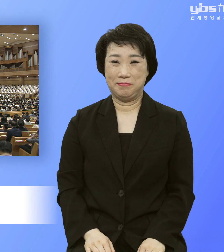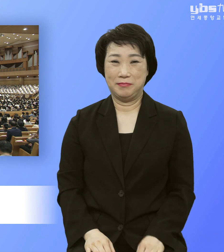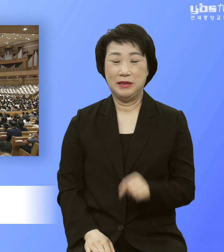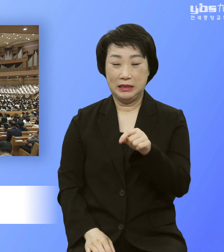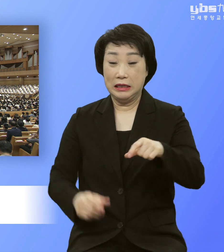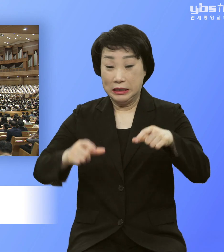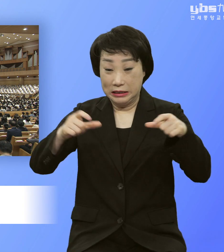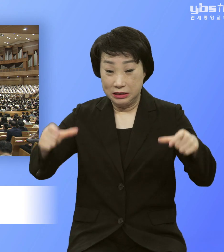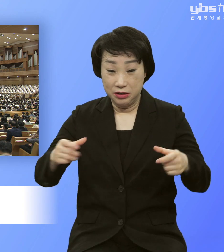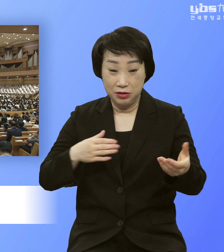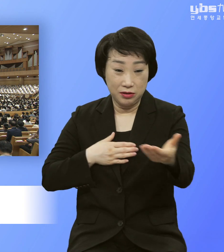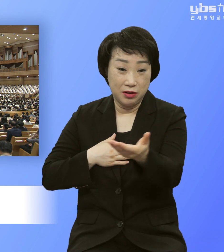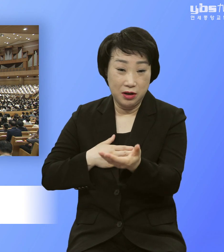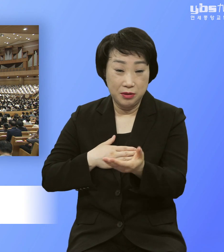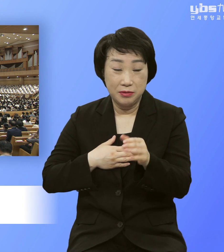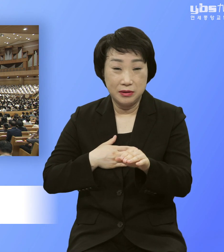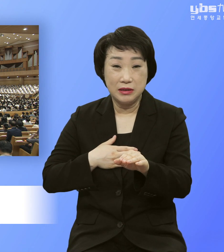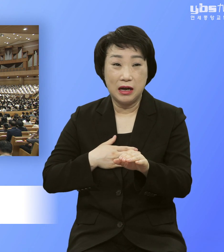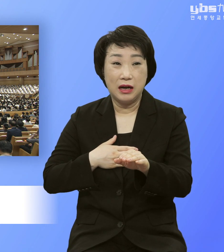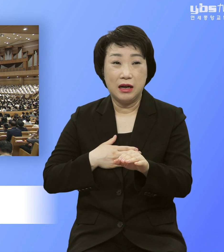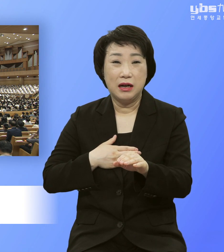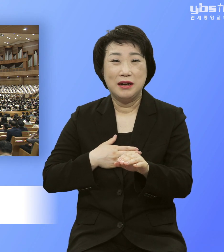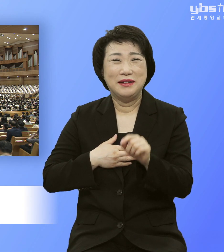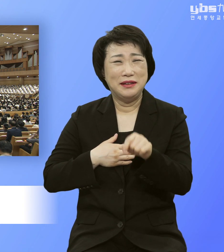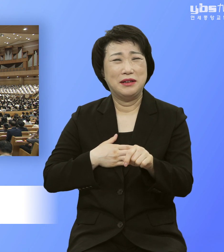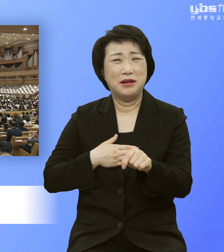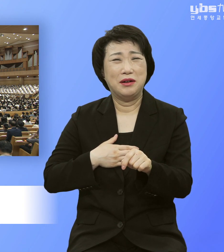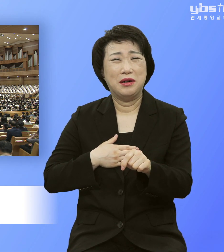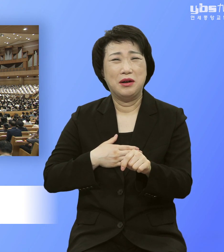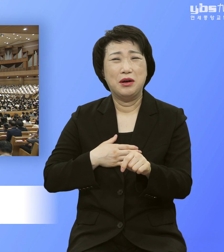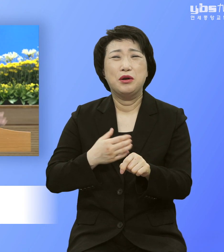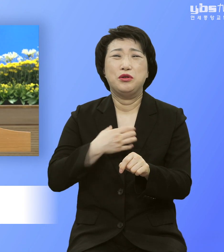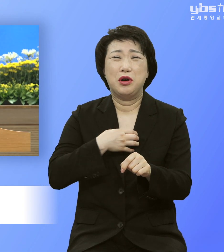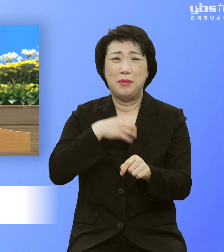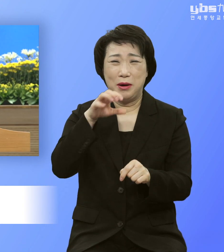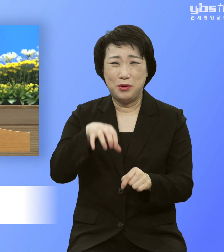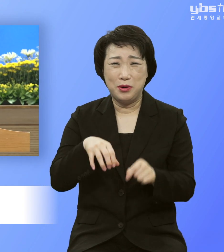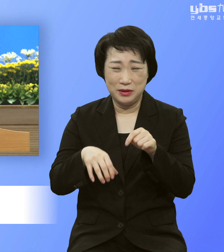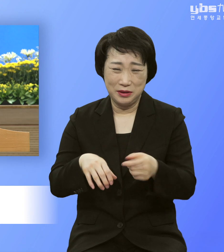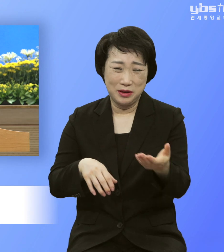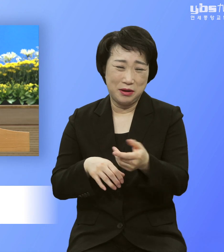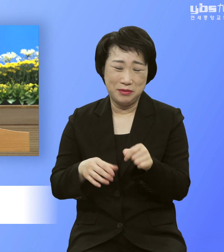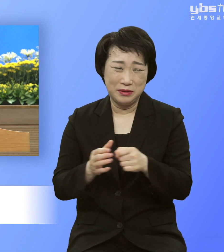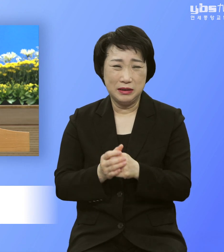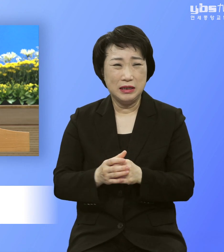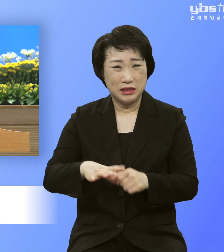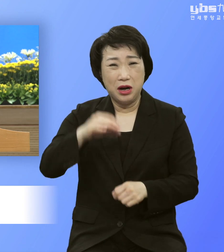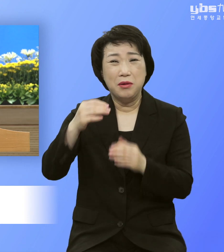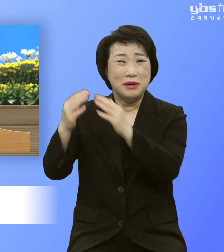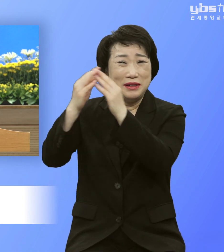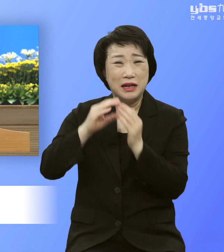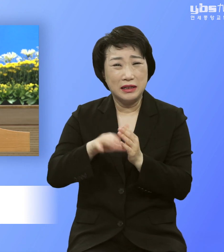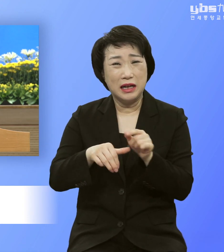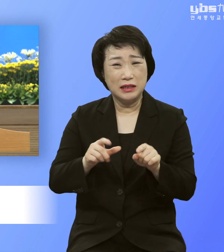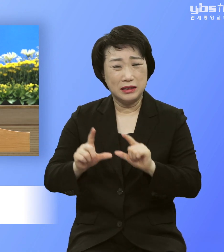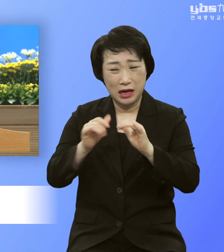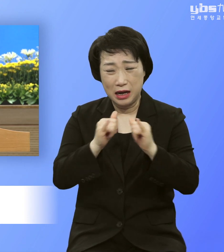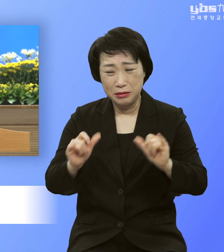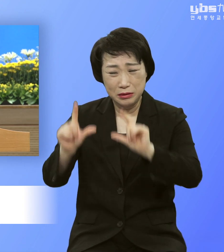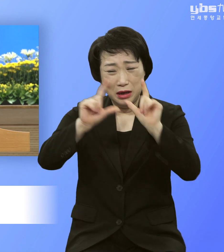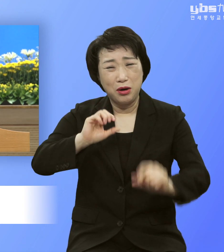이 지역에 정말로 우범지역이에요. 우범지역. 여기 와서 진짜 사람이 살 곳이 아닌